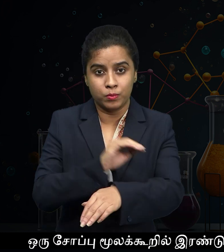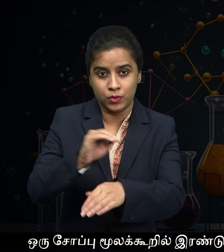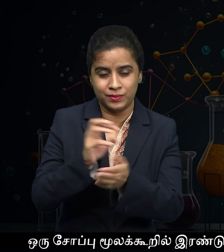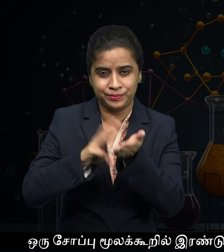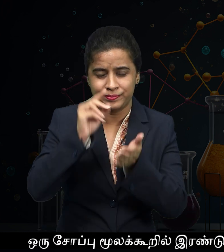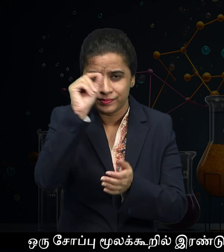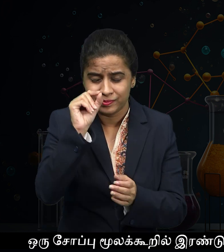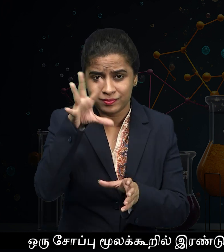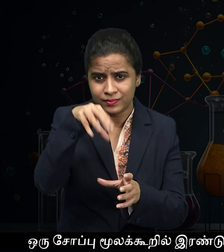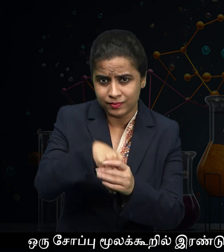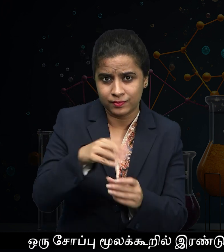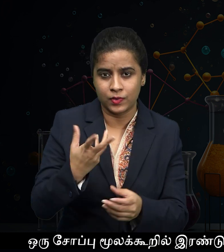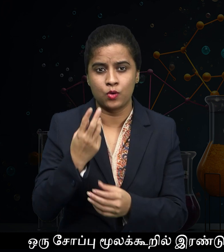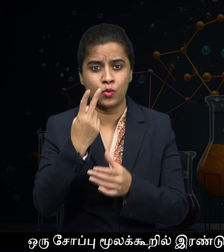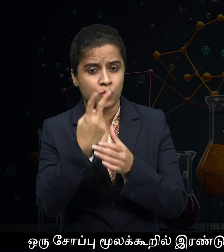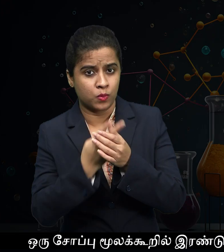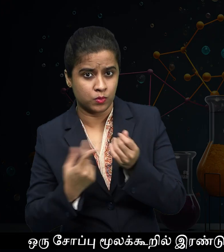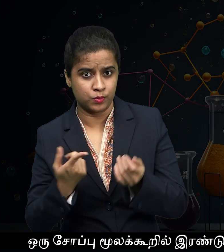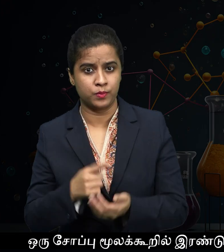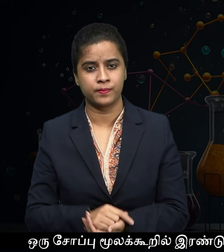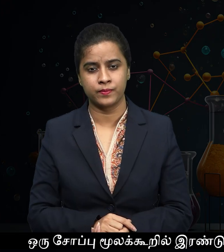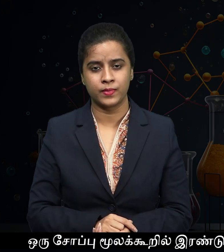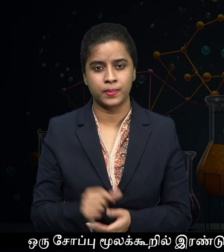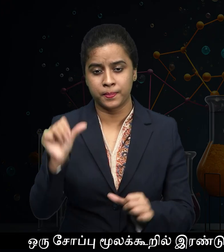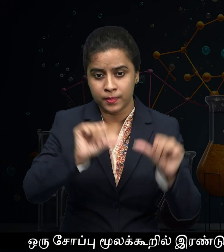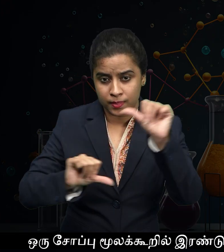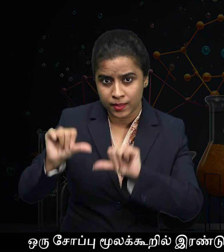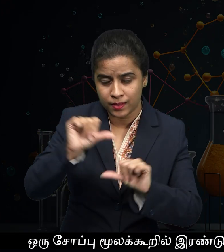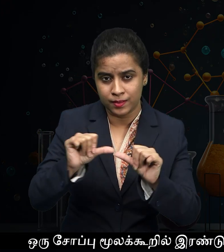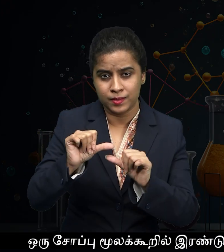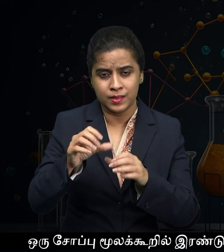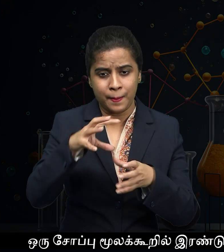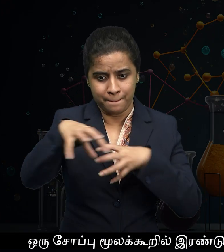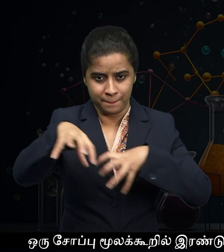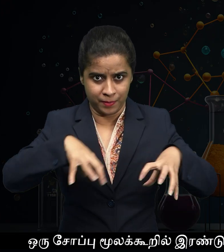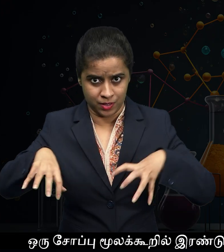ஒரு சோப்பு மூலக்கூறில் 2 வேதியியல் வேறுபட்ட பாகங்கள் உள்ளன.